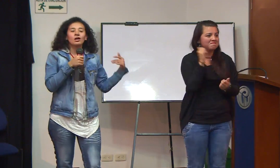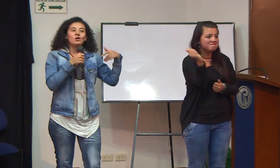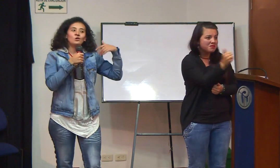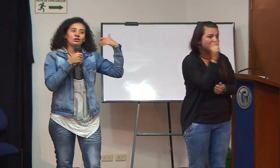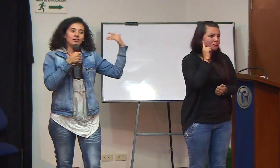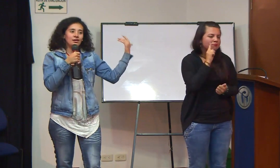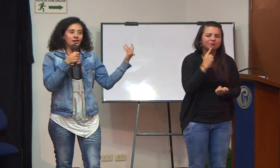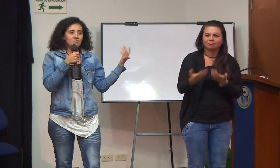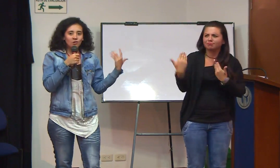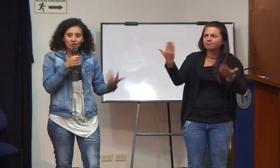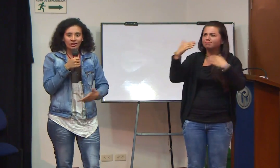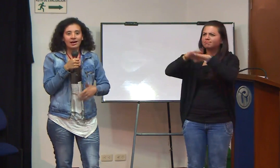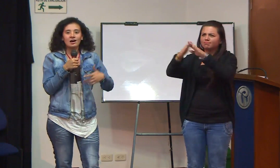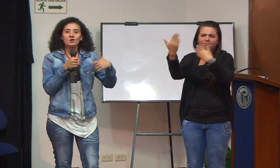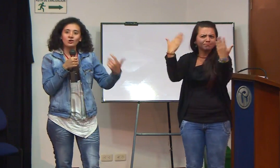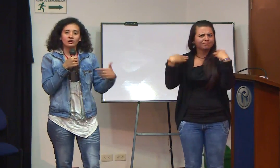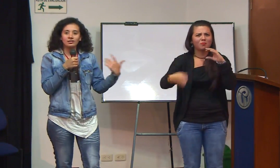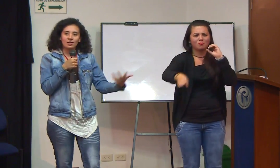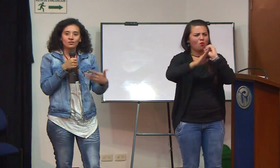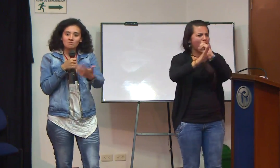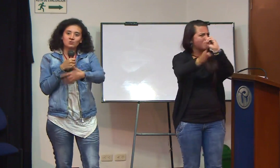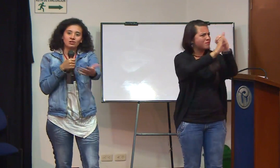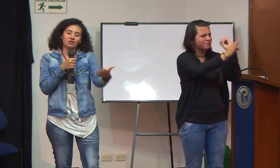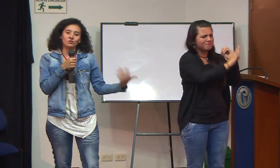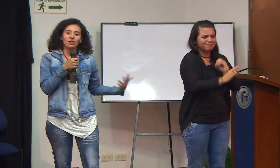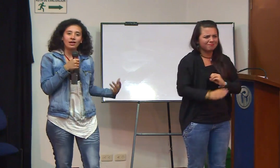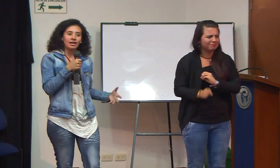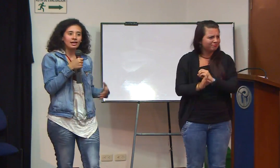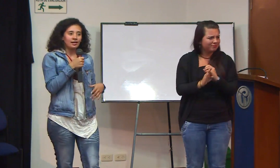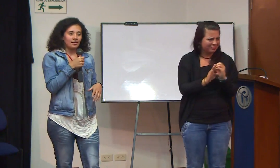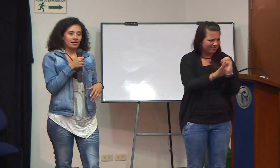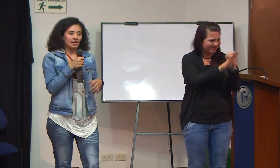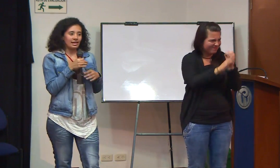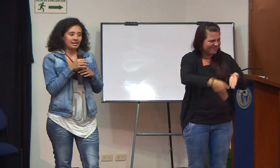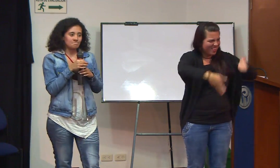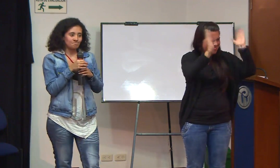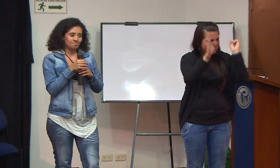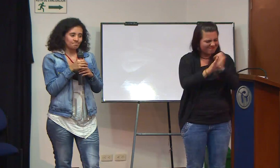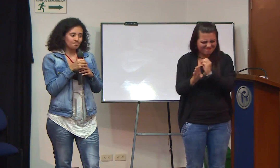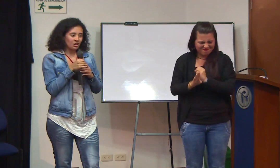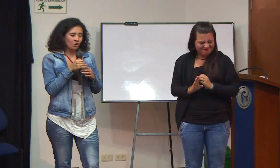convocaron, los que bloquearon, los que hicieron el proceso de